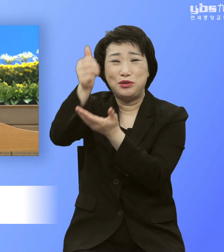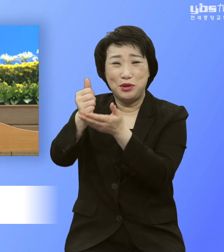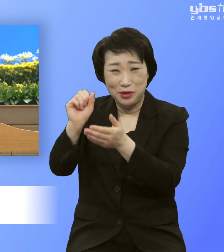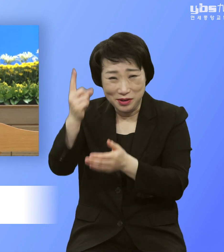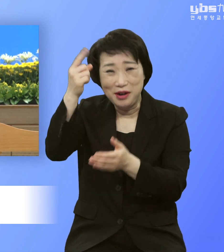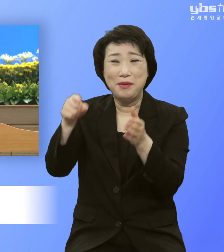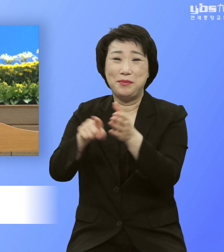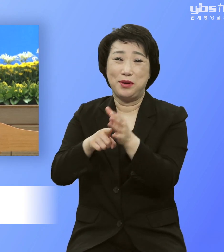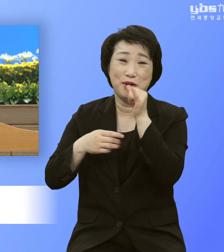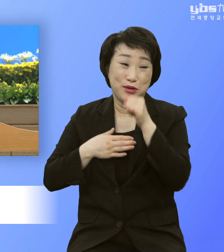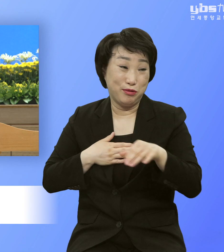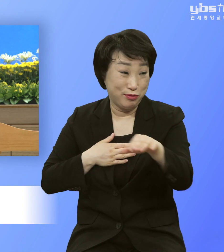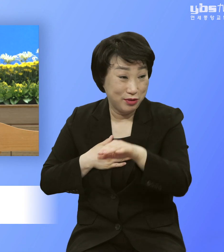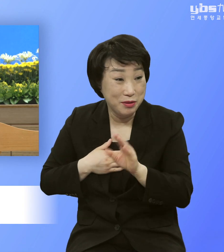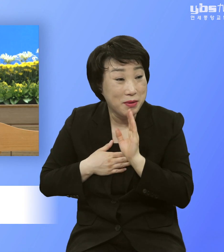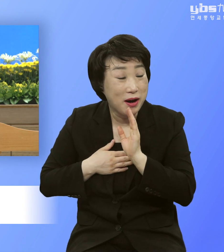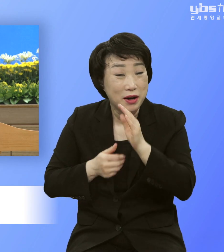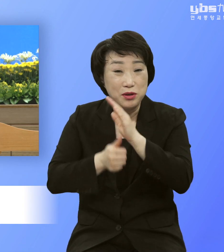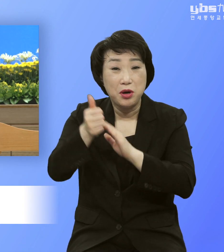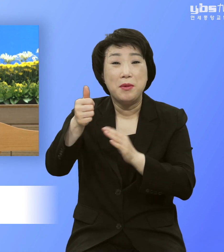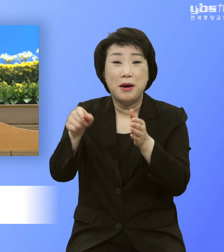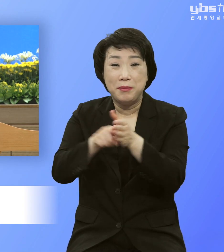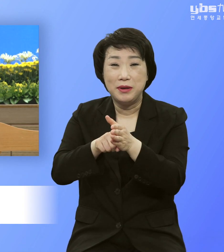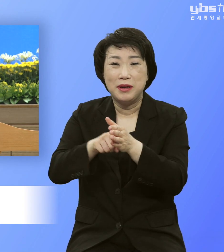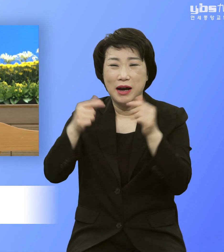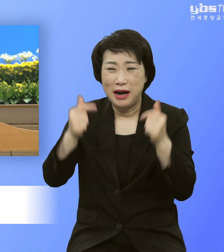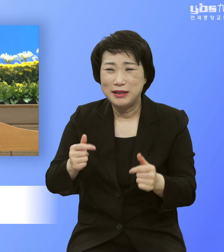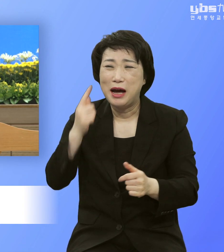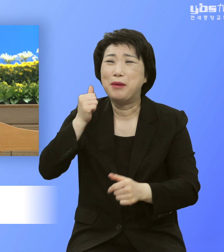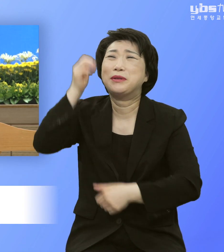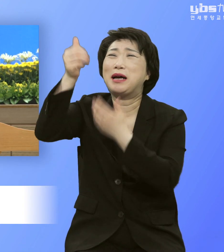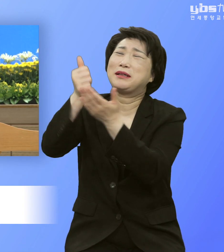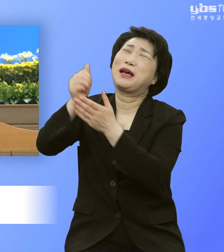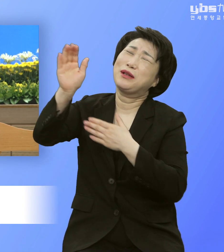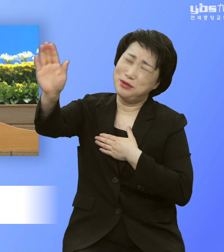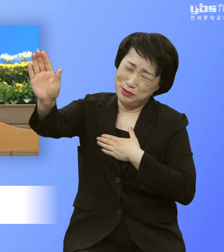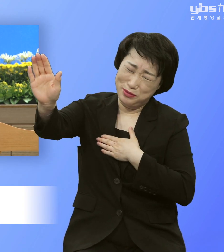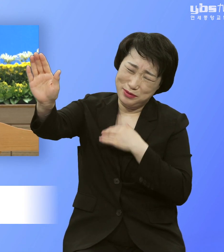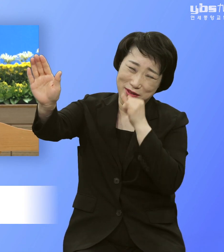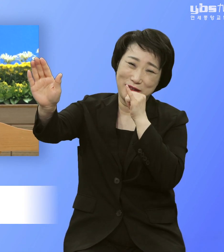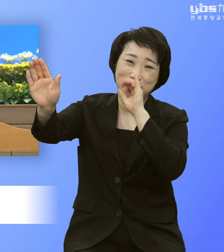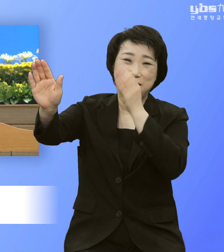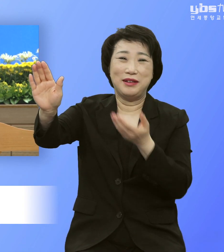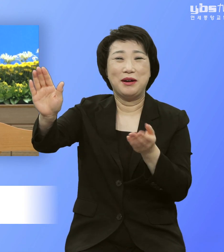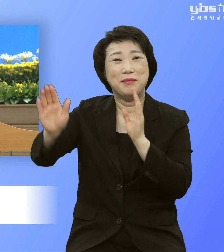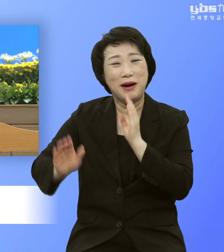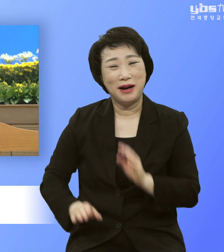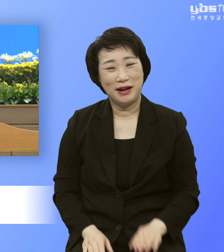믿는 자니 너희 믿음과 소망이 하나님께 있게 한다.